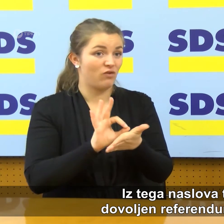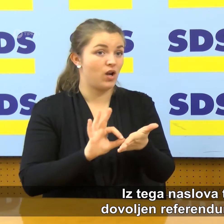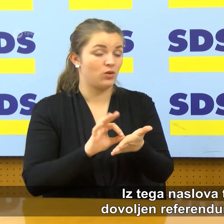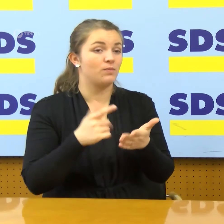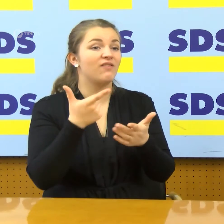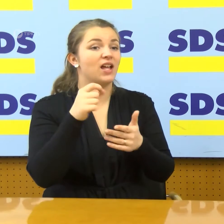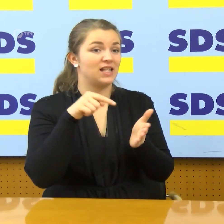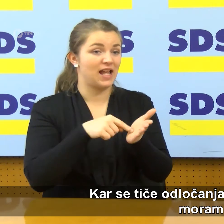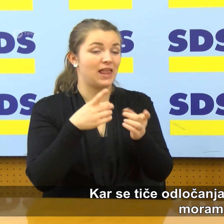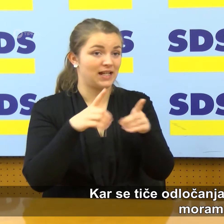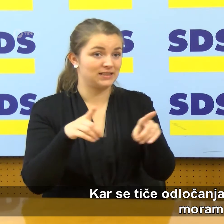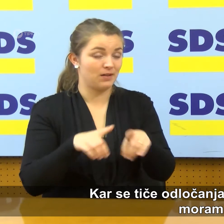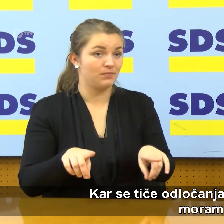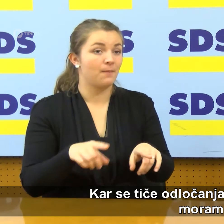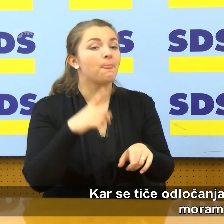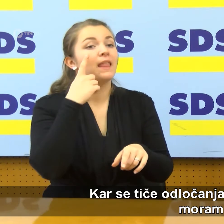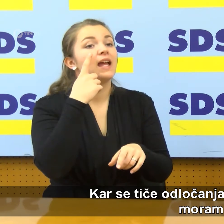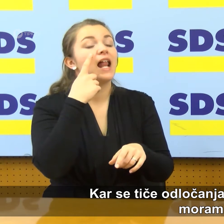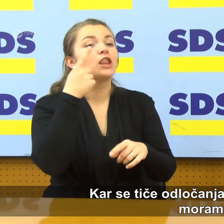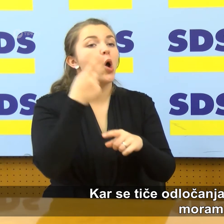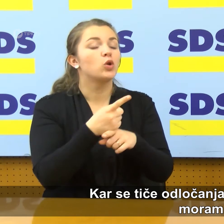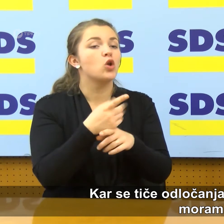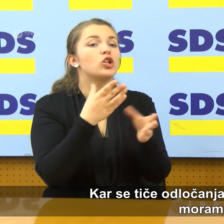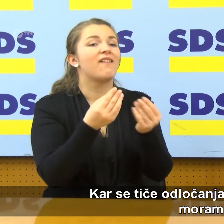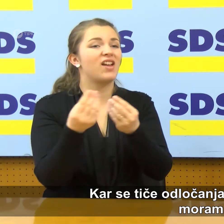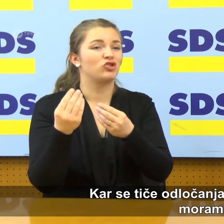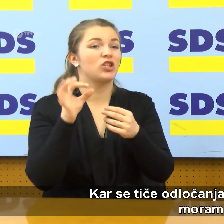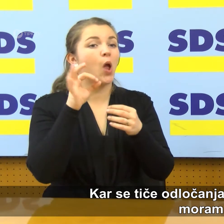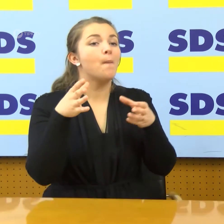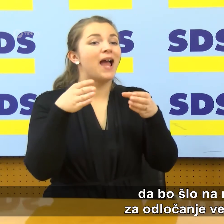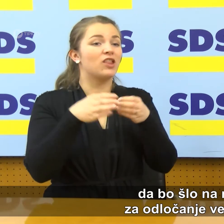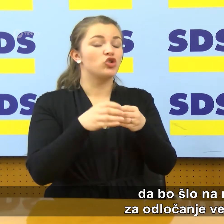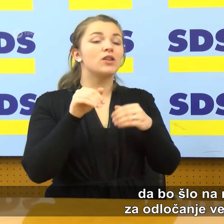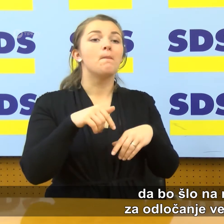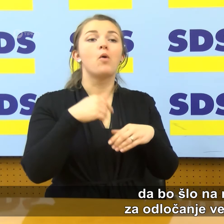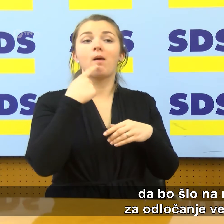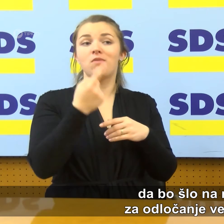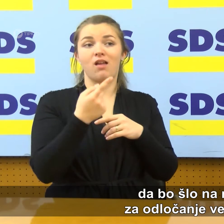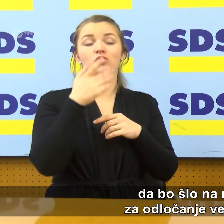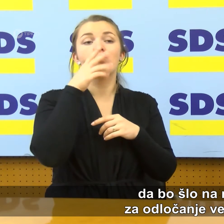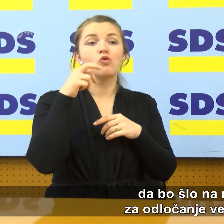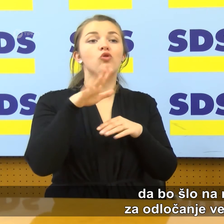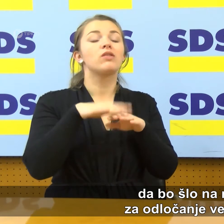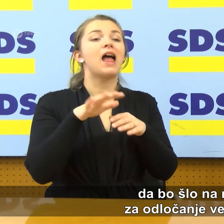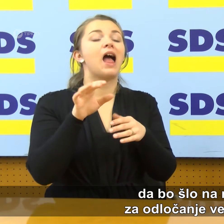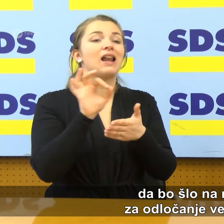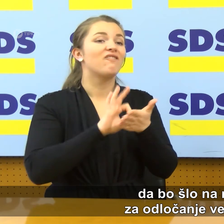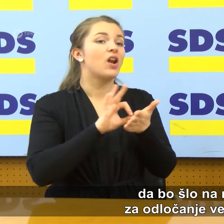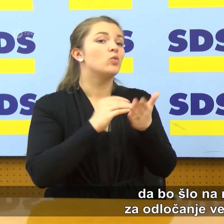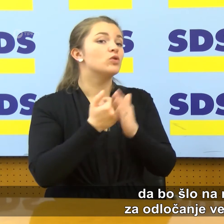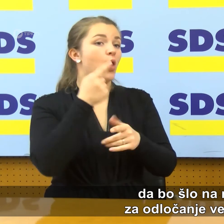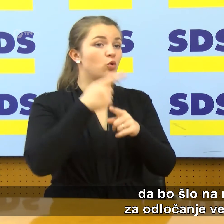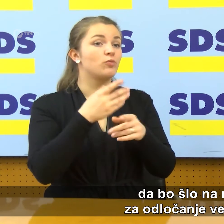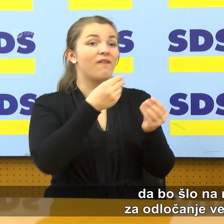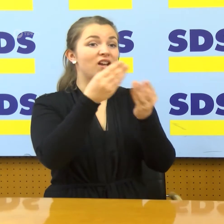20. decembra. Kar se tiče odločanja večine v manjšini, moram reči, da bo šlo na referendumu za